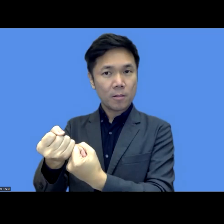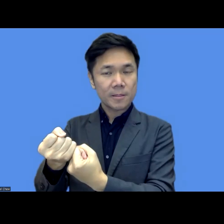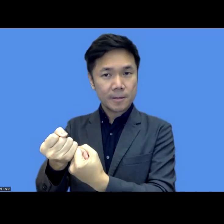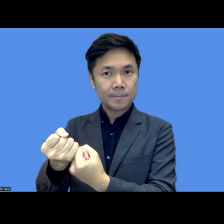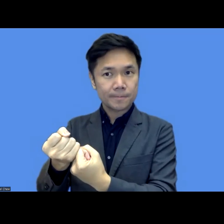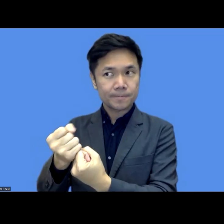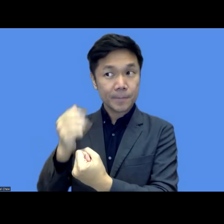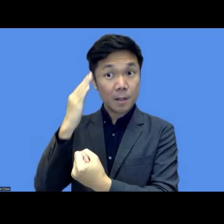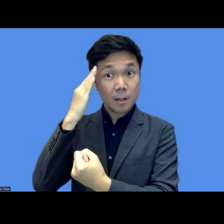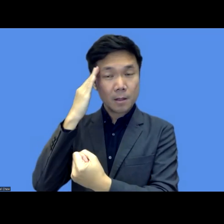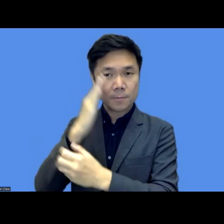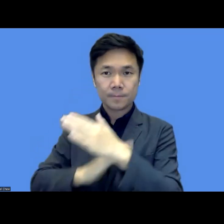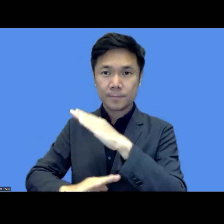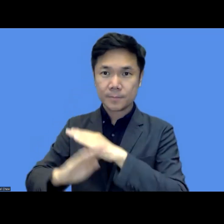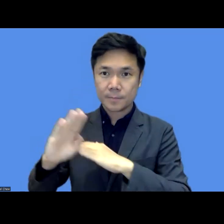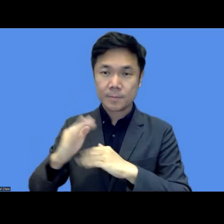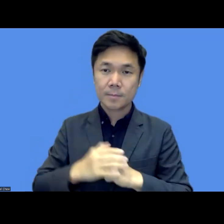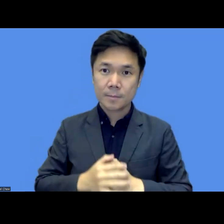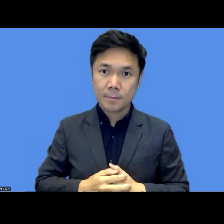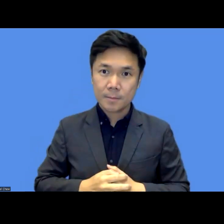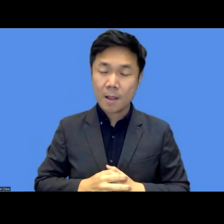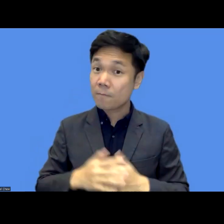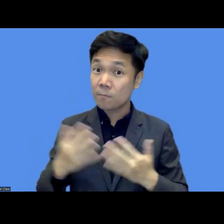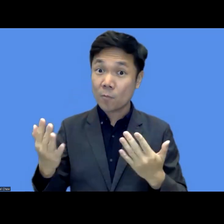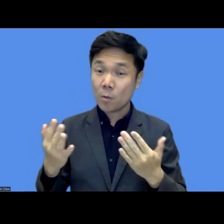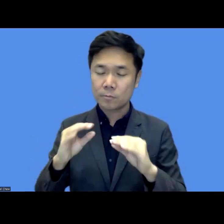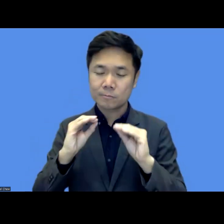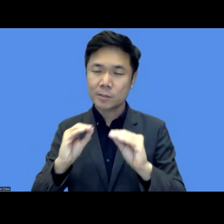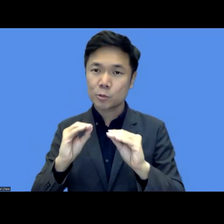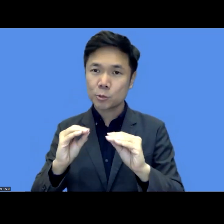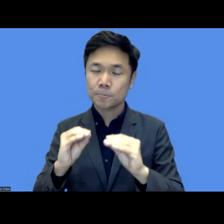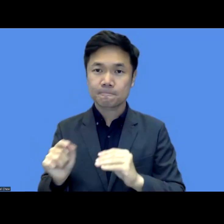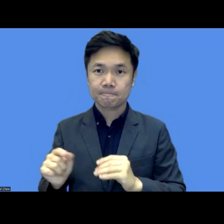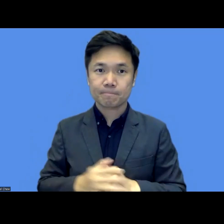las discapacidades intelectuales, y también hay algunos